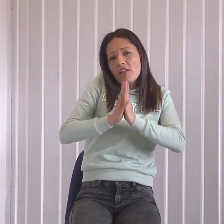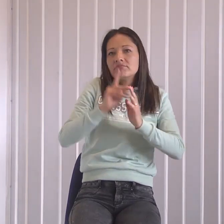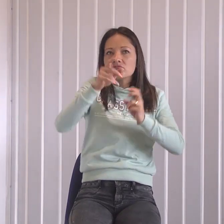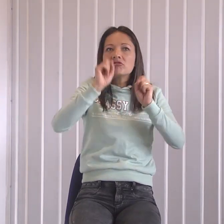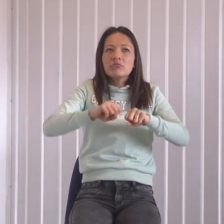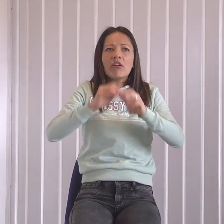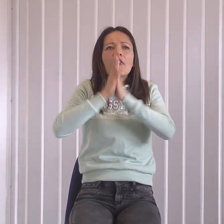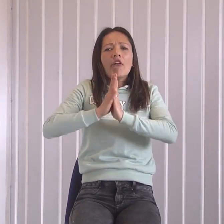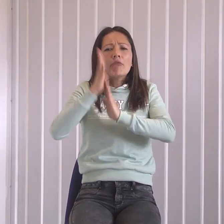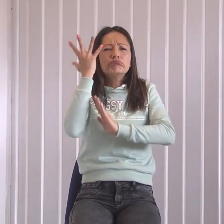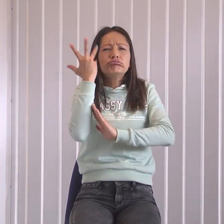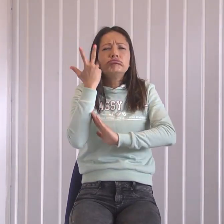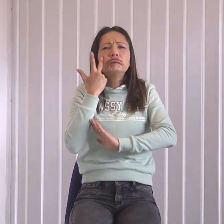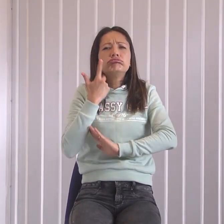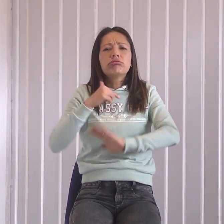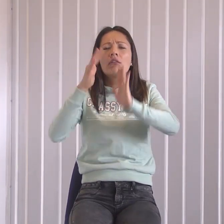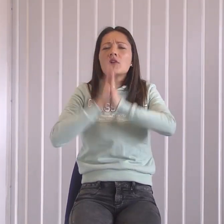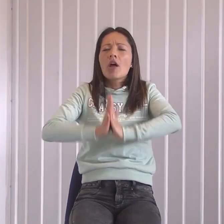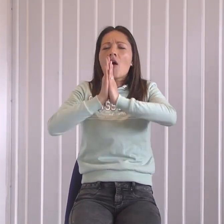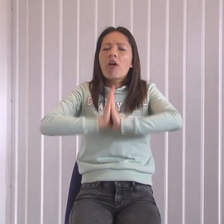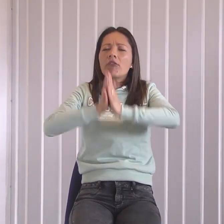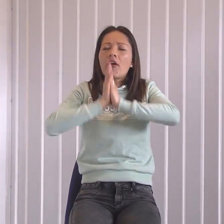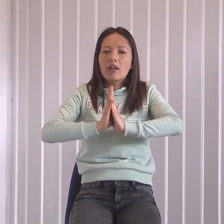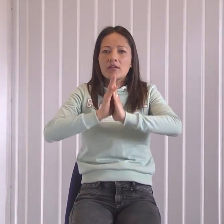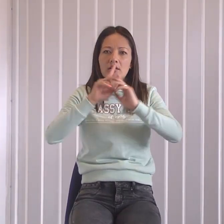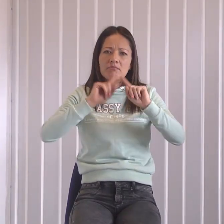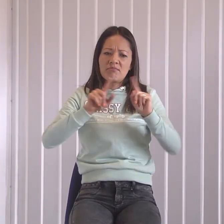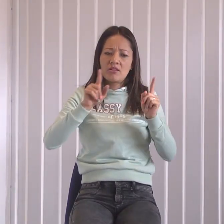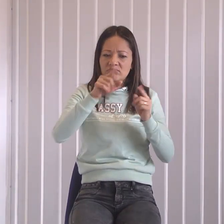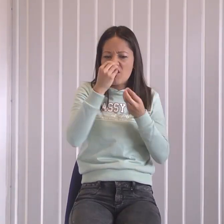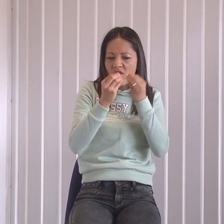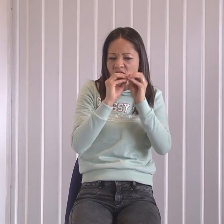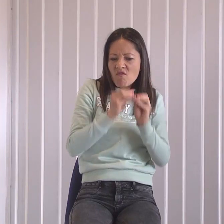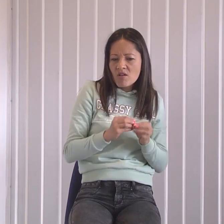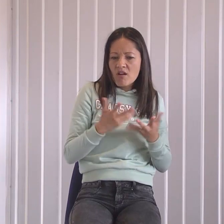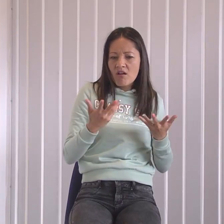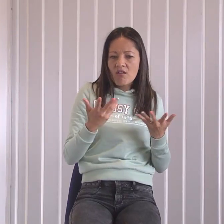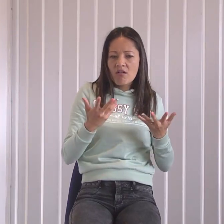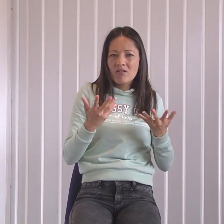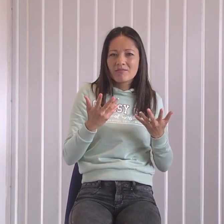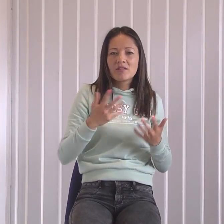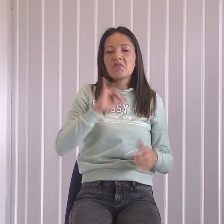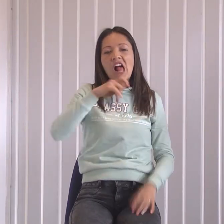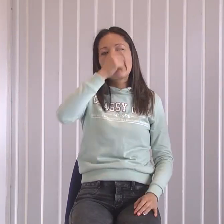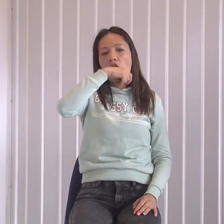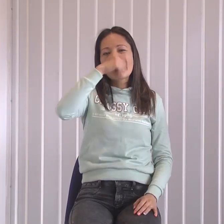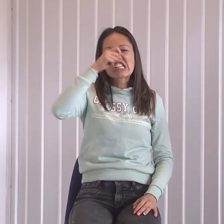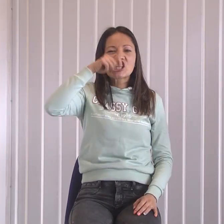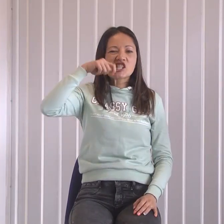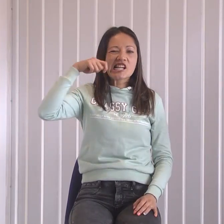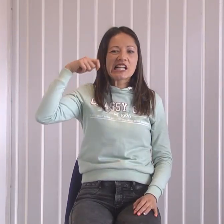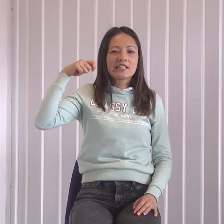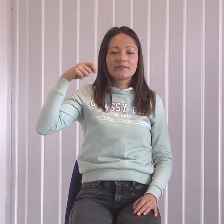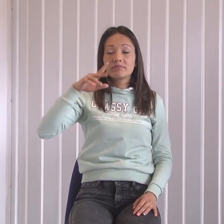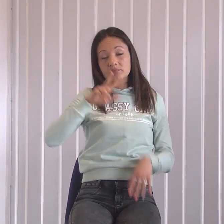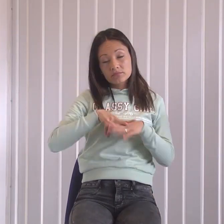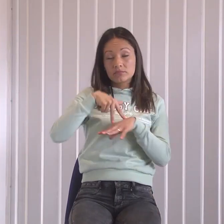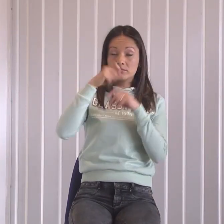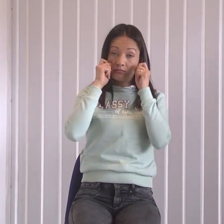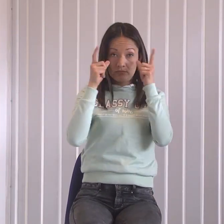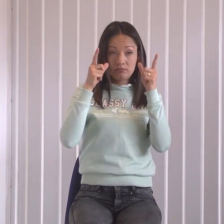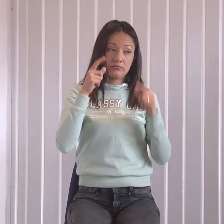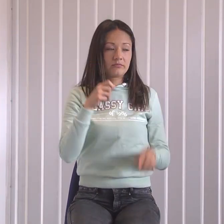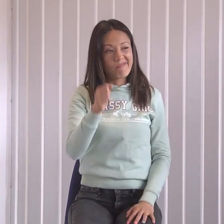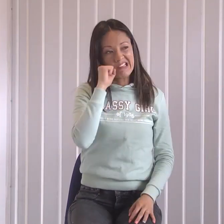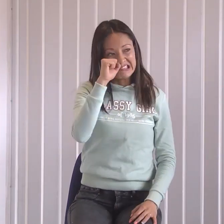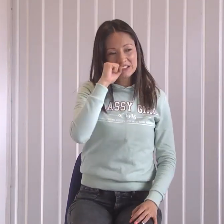estar orando todos los días de su vida, pero puede que usted lo haga como cuando uno se cepilla los dientes. Usted se levanta, se